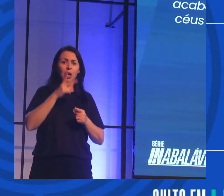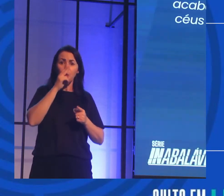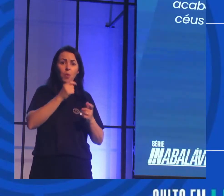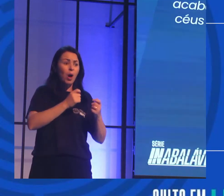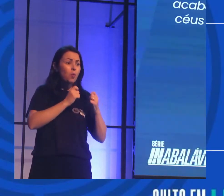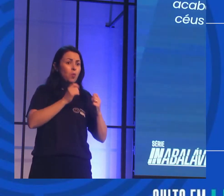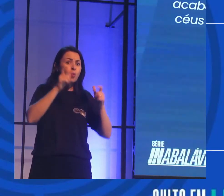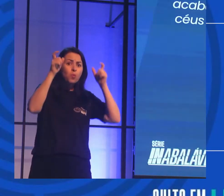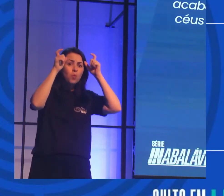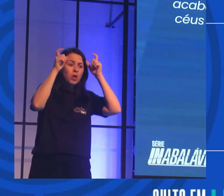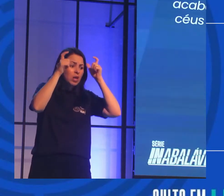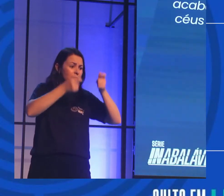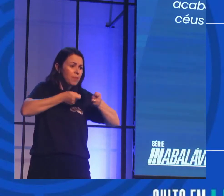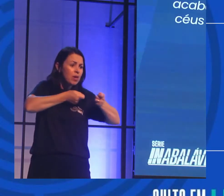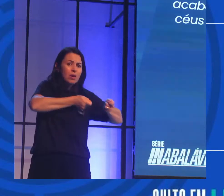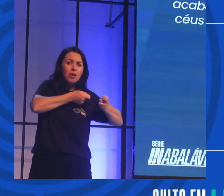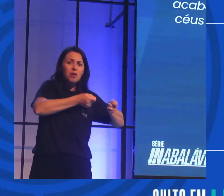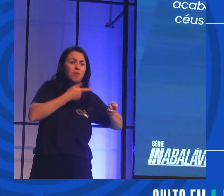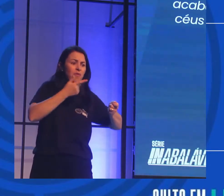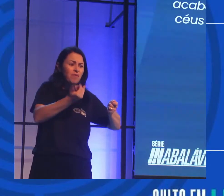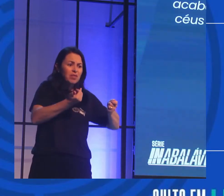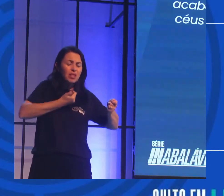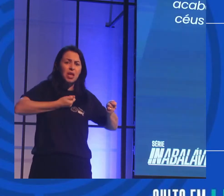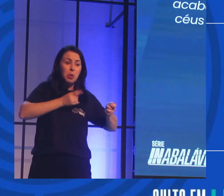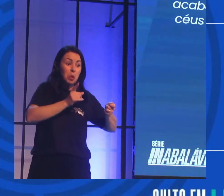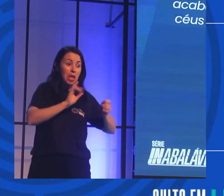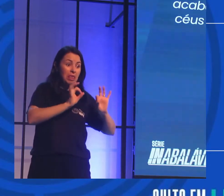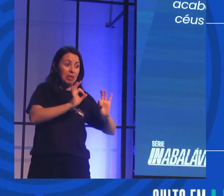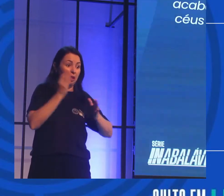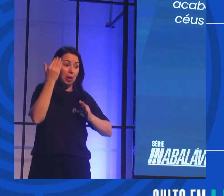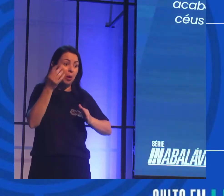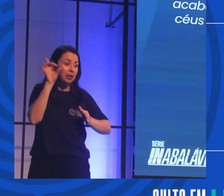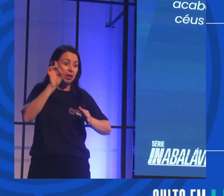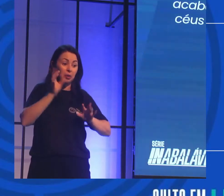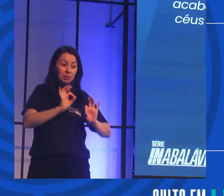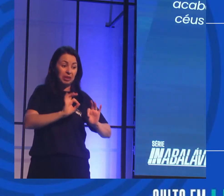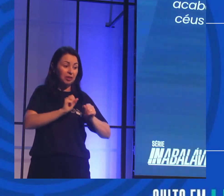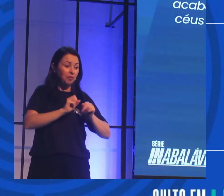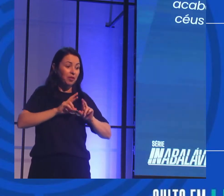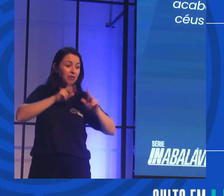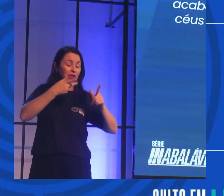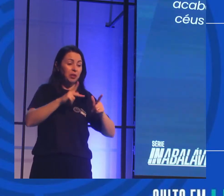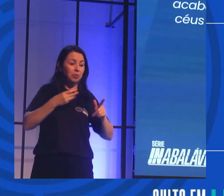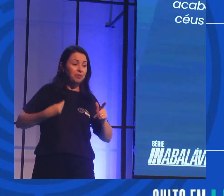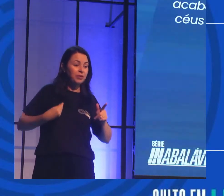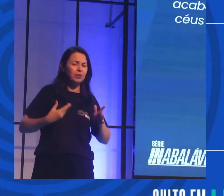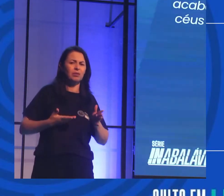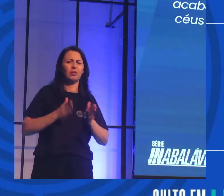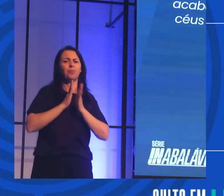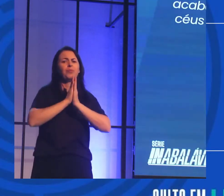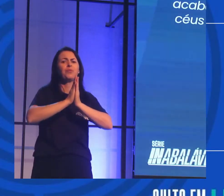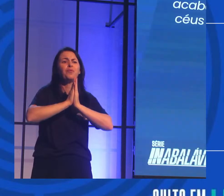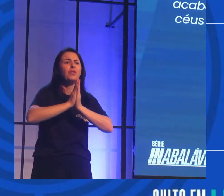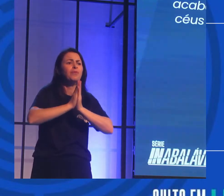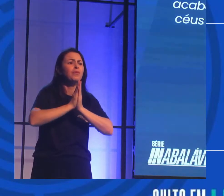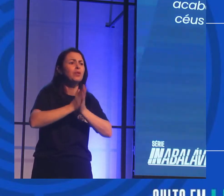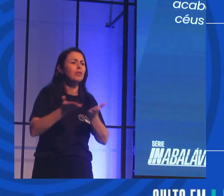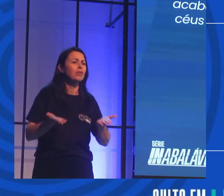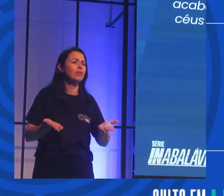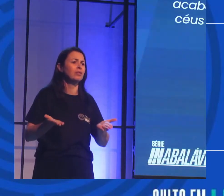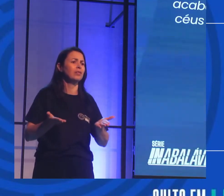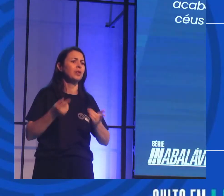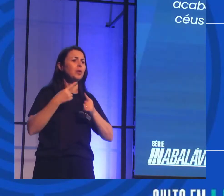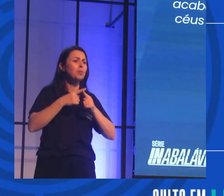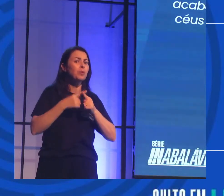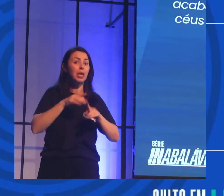para você: não sirva mais, não honre a Deus mais, não faz diferença a sua vida, pelo amor de Jesus. Talvez você não pode andar como